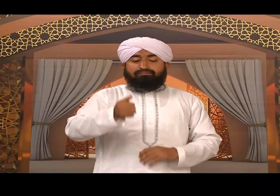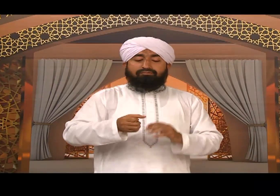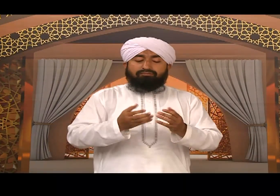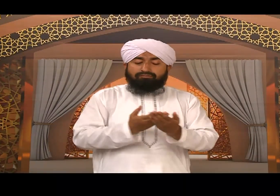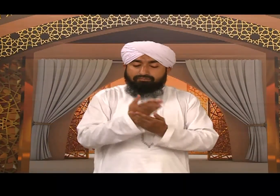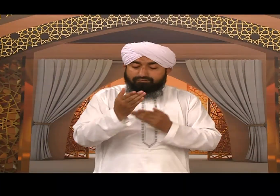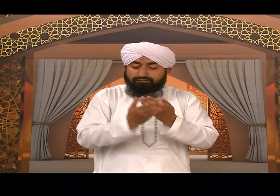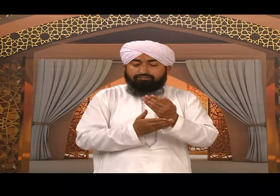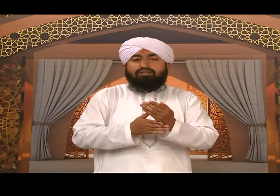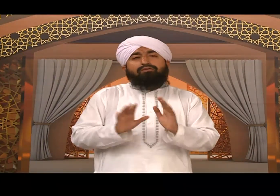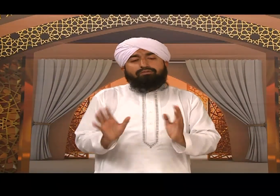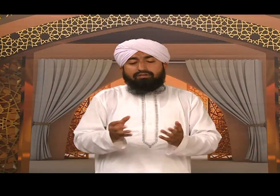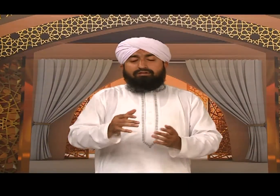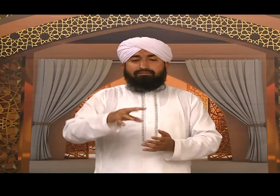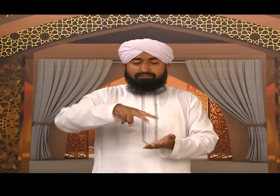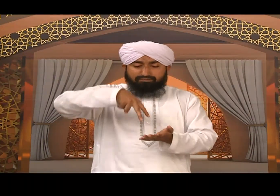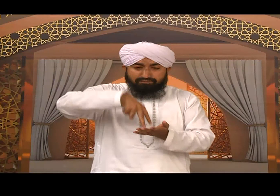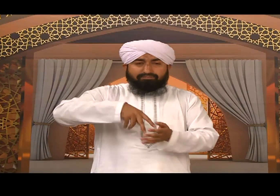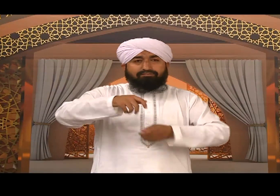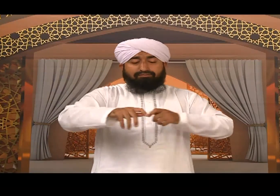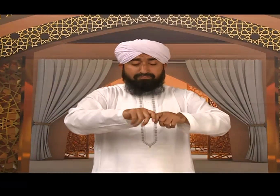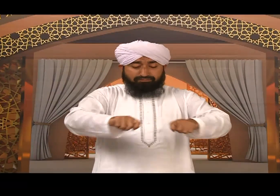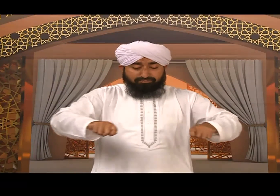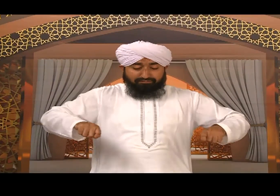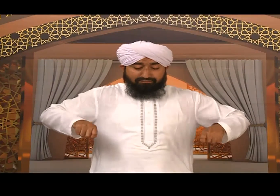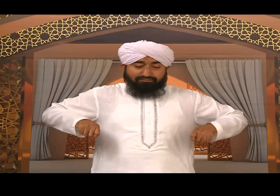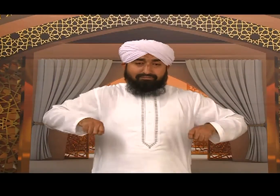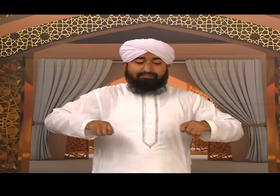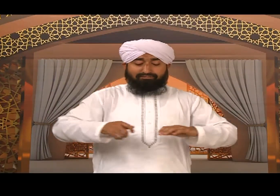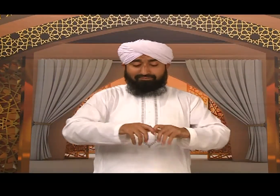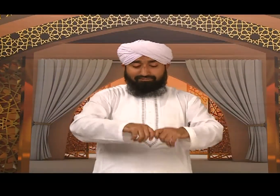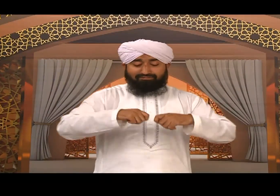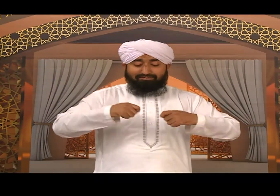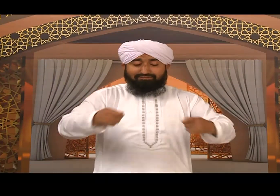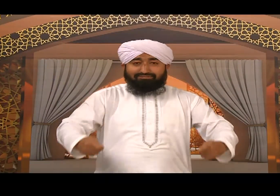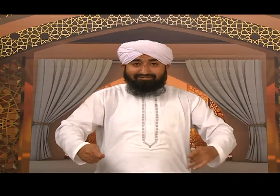ہے، نیز وضو کرتے وقت بھی، بلکہ ہر وقت پردے میں پردہ کرتے ہوئے میانی